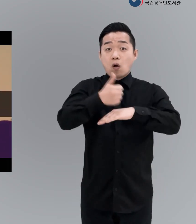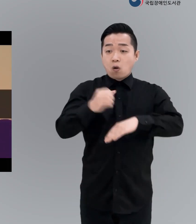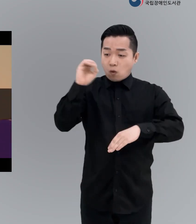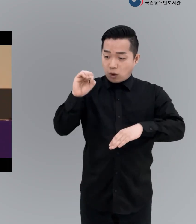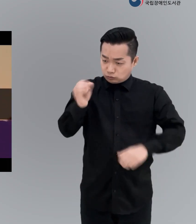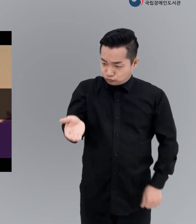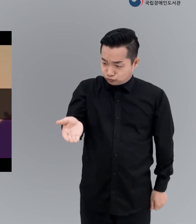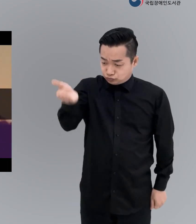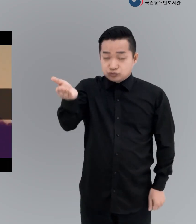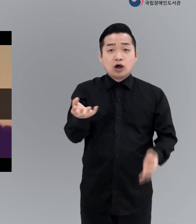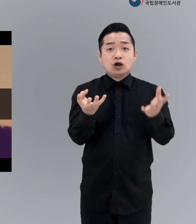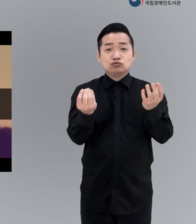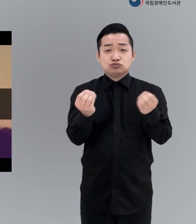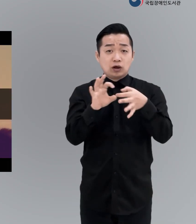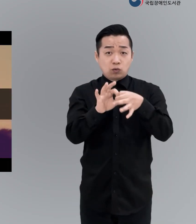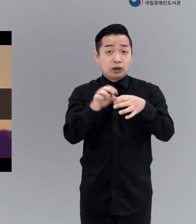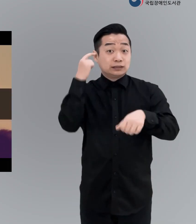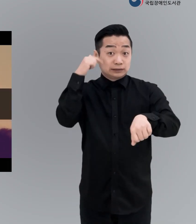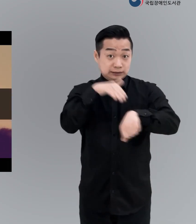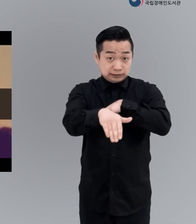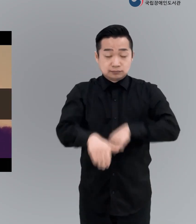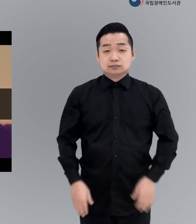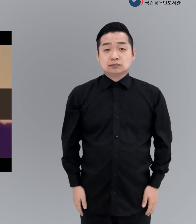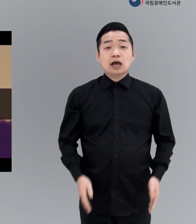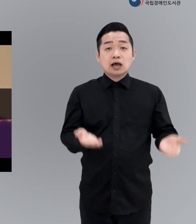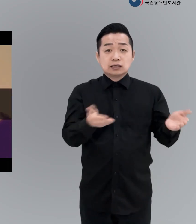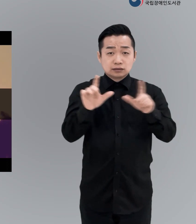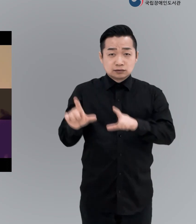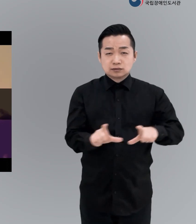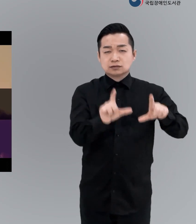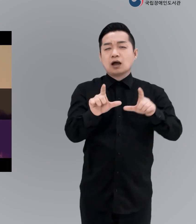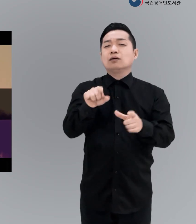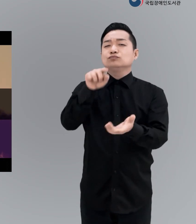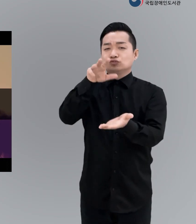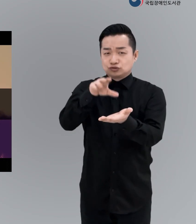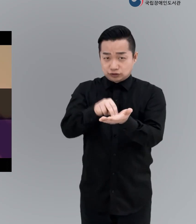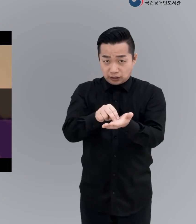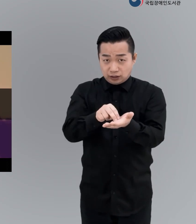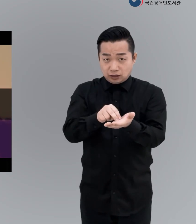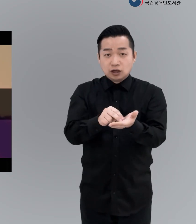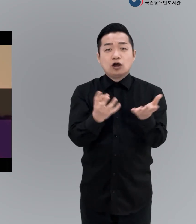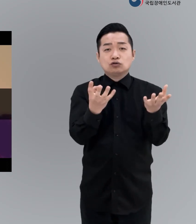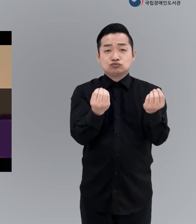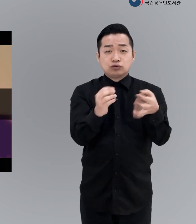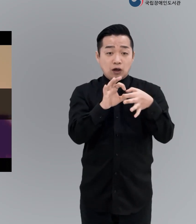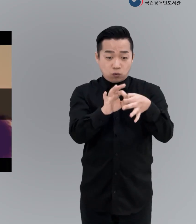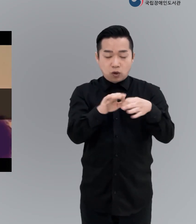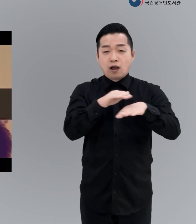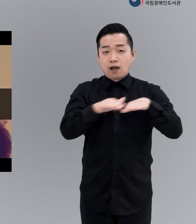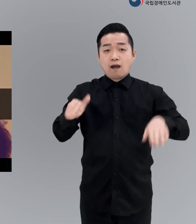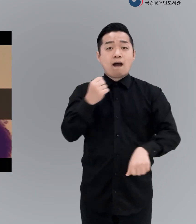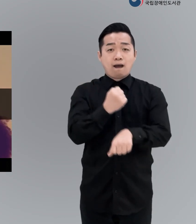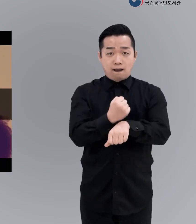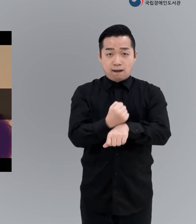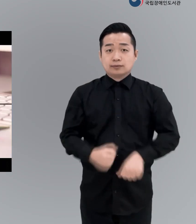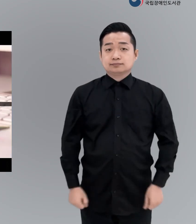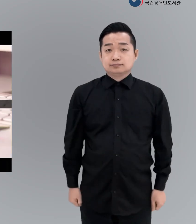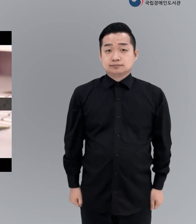성공 확률 높이는 수학적 사고. 일과 삶의 문제, 수학으로 해결하자.